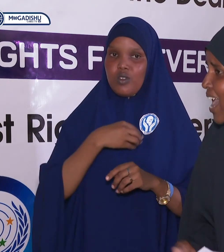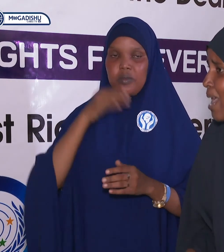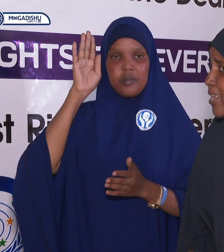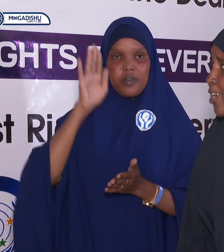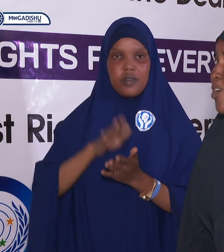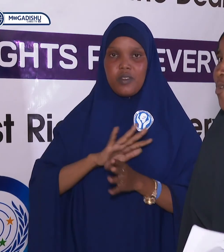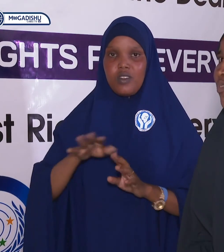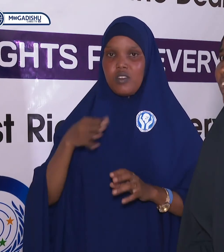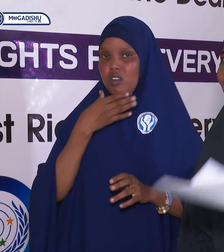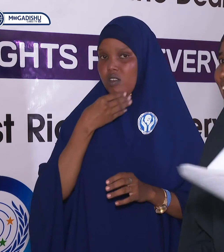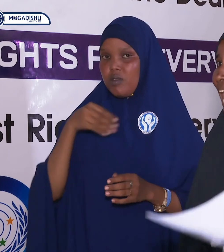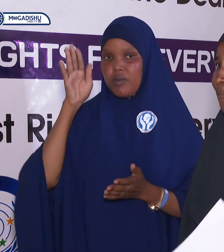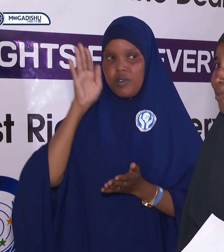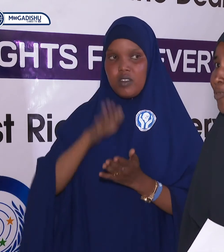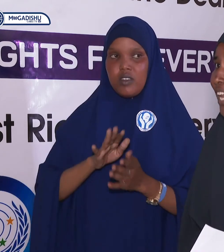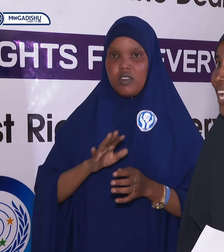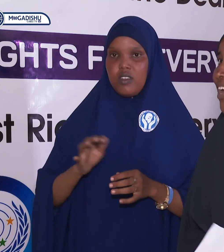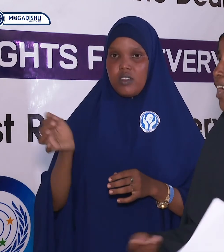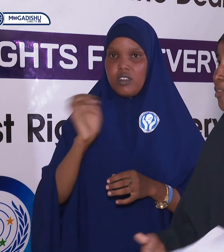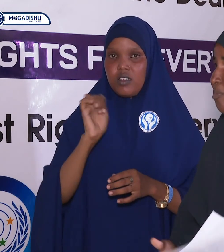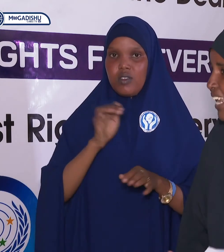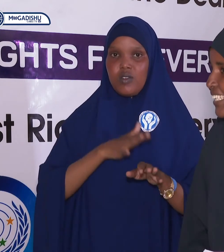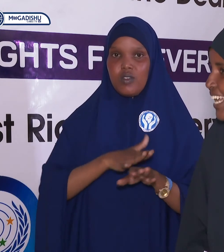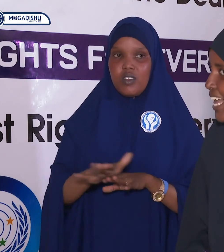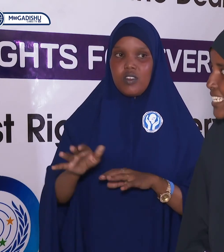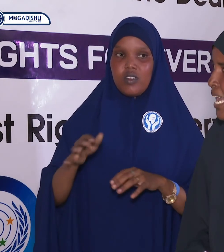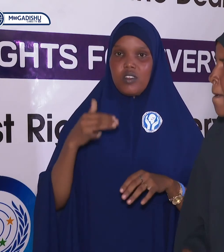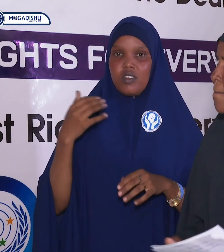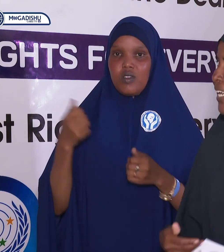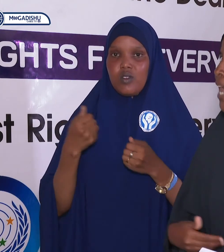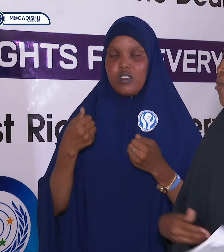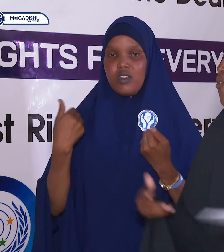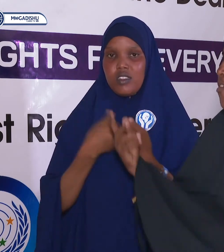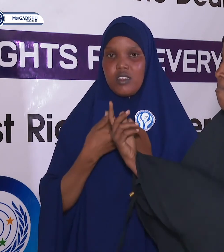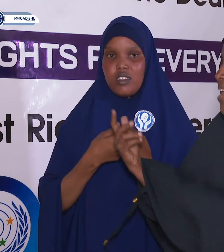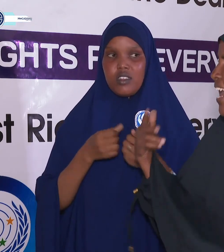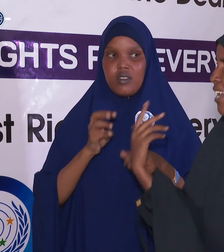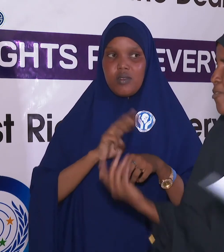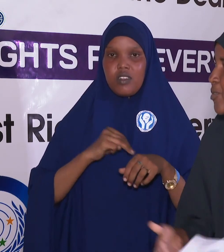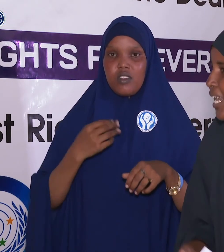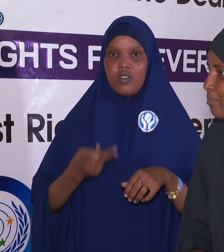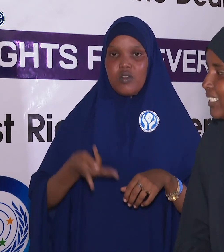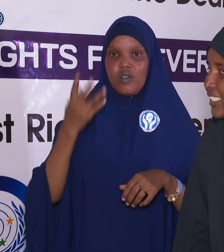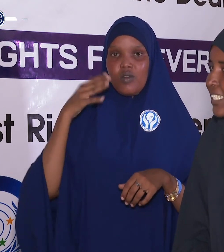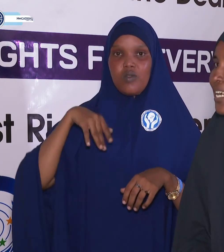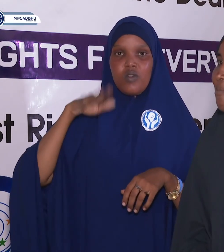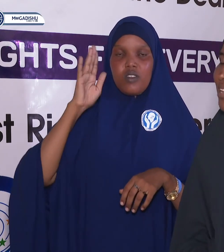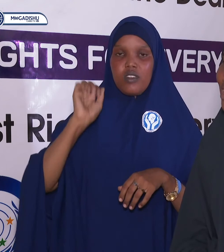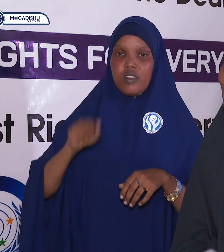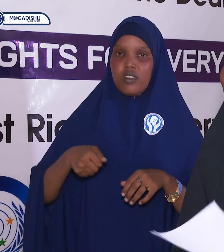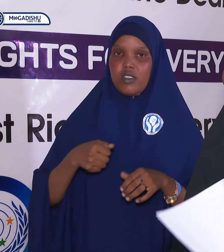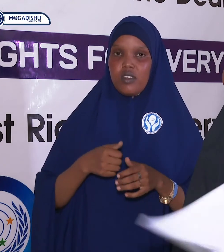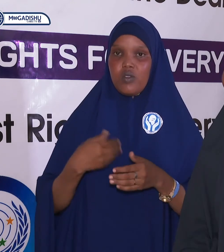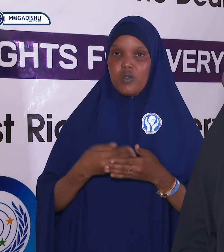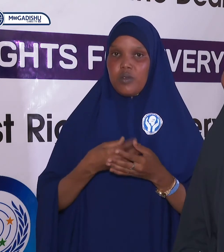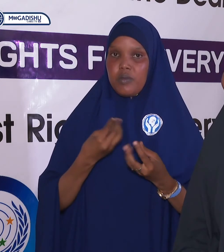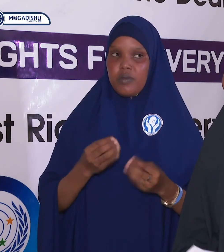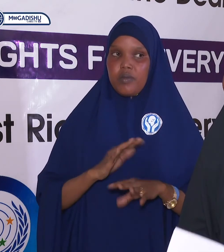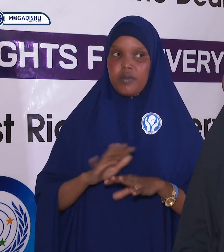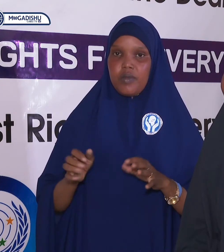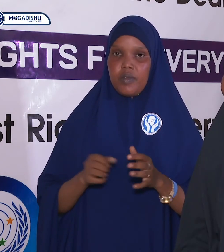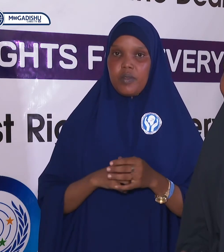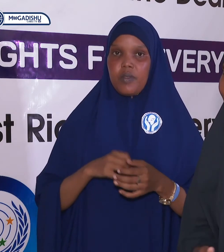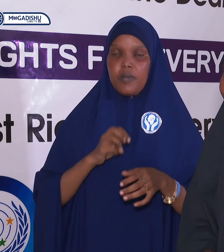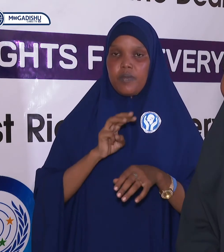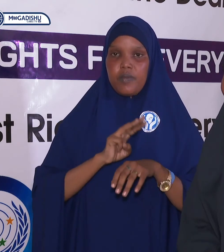سأبي مي آمن وحنا قارب دلي عرض على ديالسا مركان وقف من بنا عن قرمي مركز والك وحقر الضدار